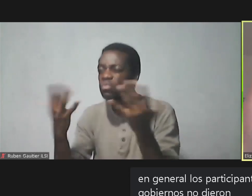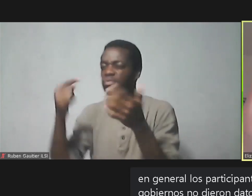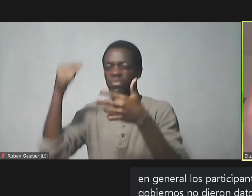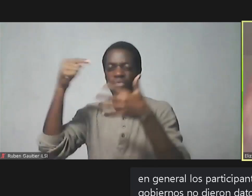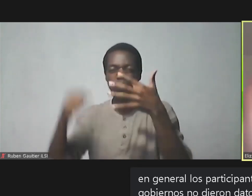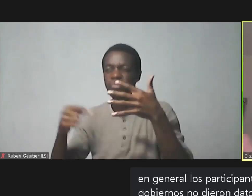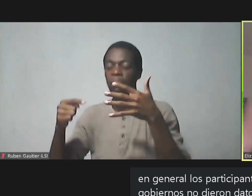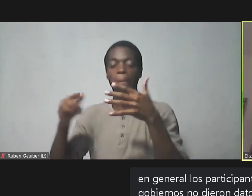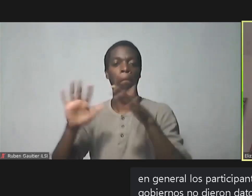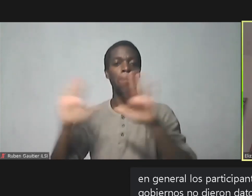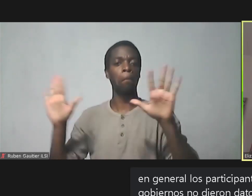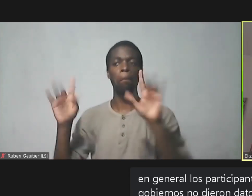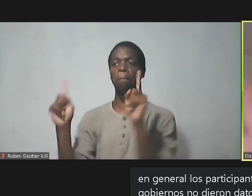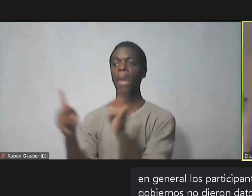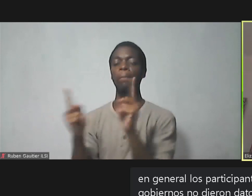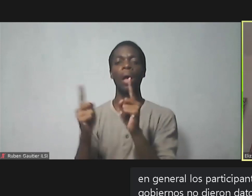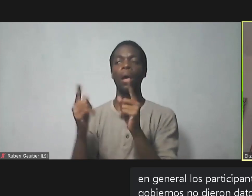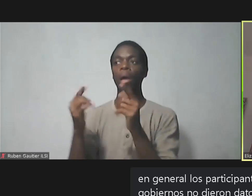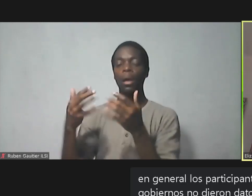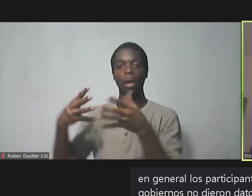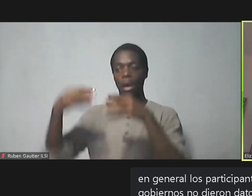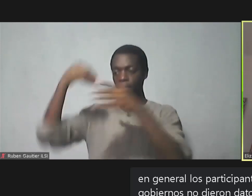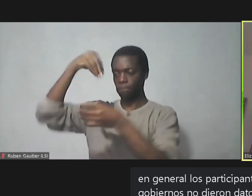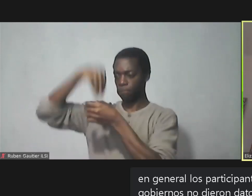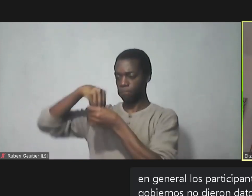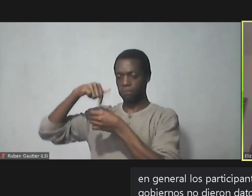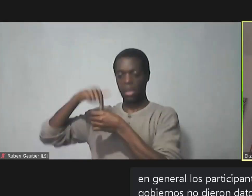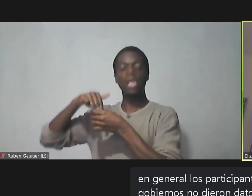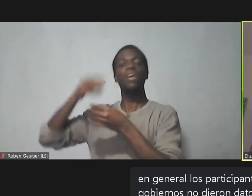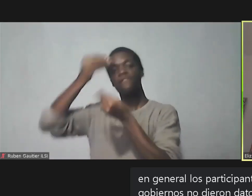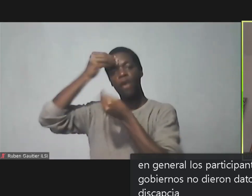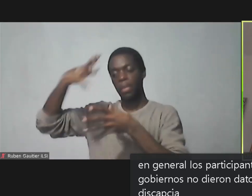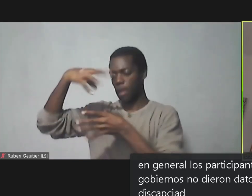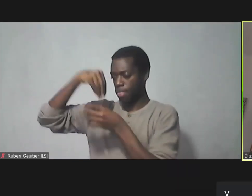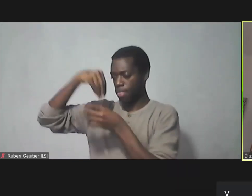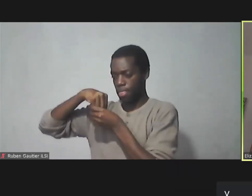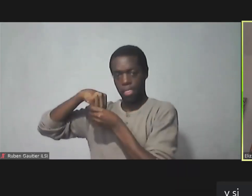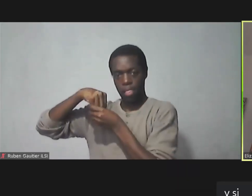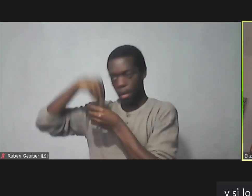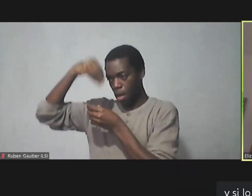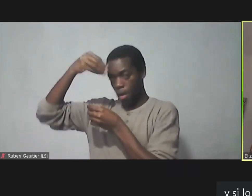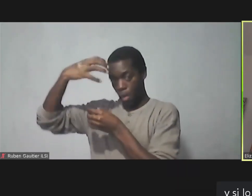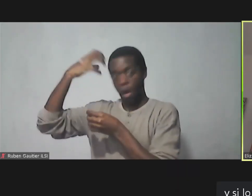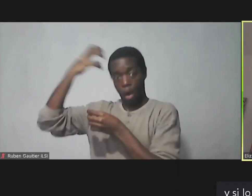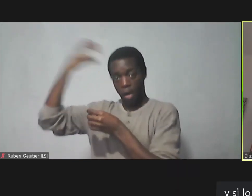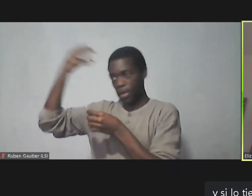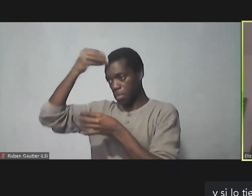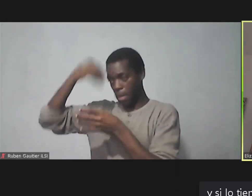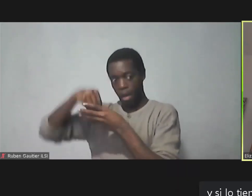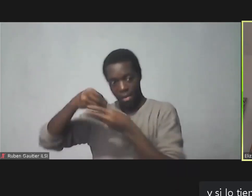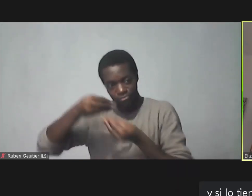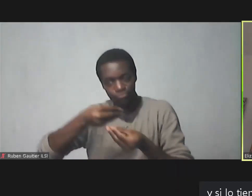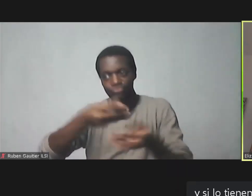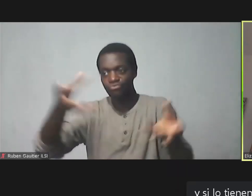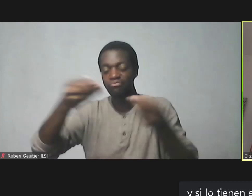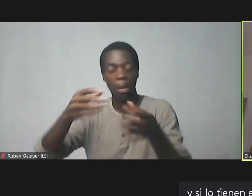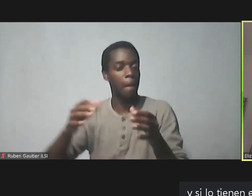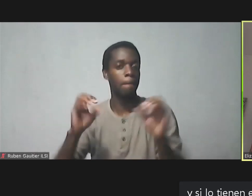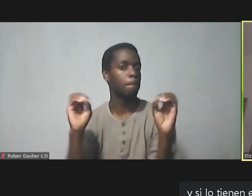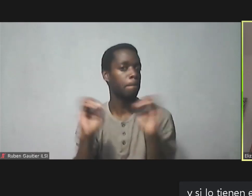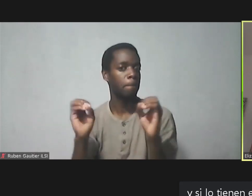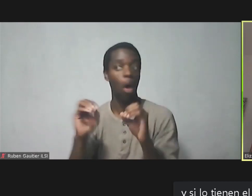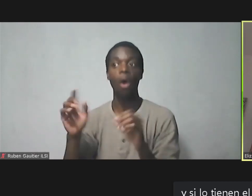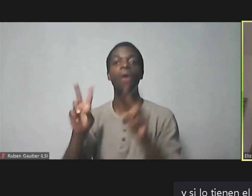compartiendo los datos a la gente, al pueblo. La investigación indicó que algunos